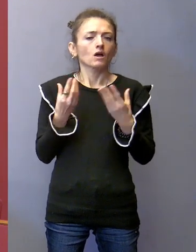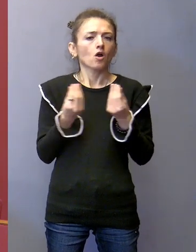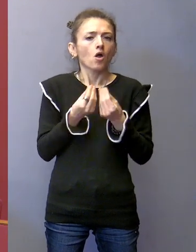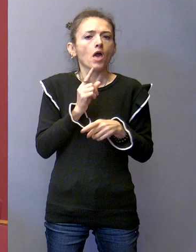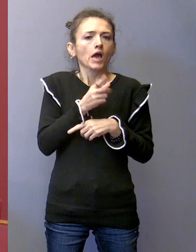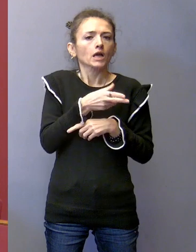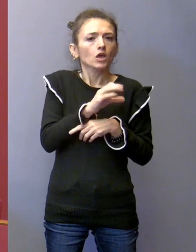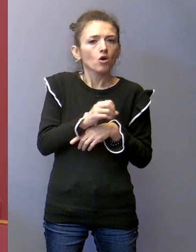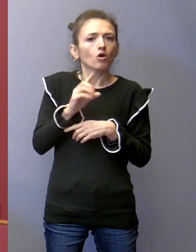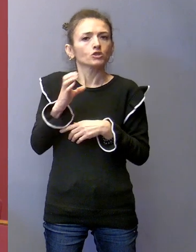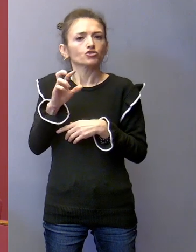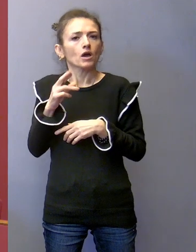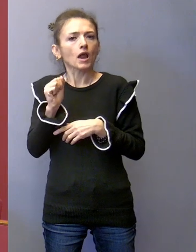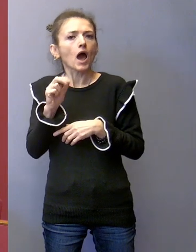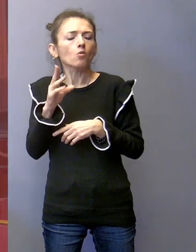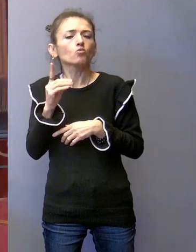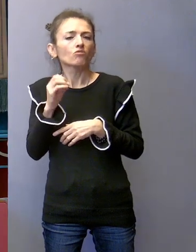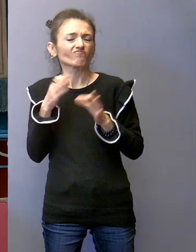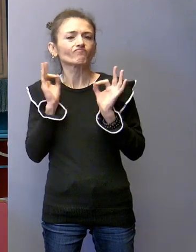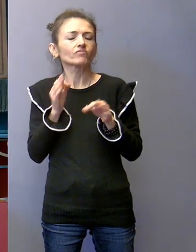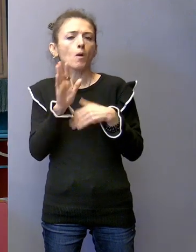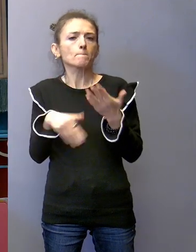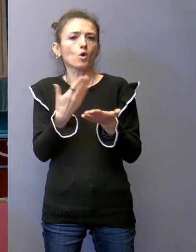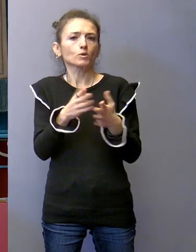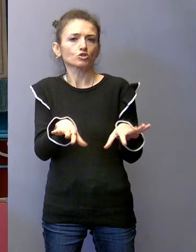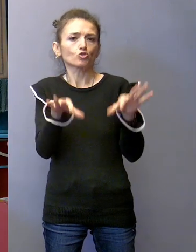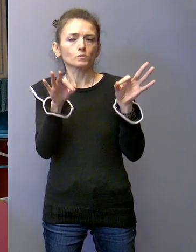questa questione sospensiva Grazie